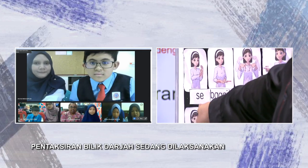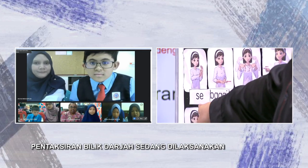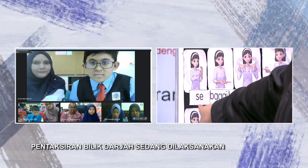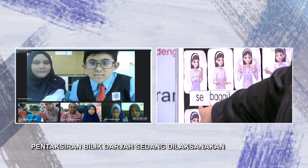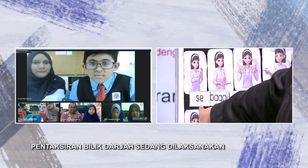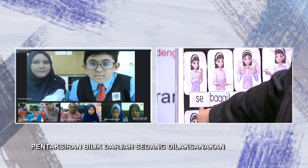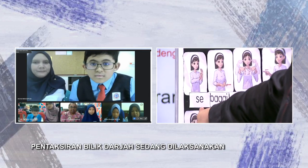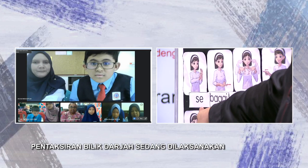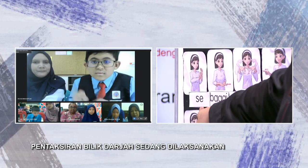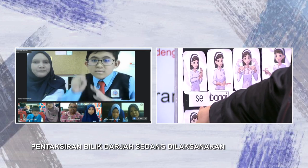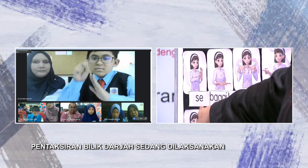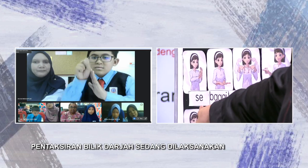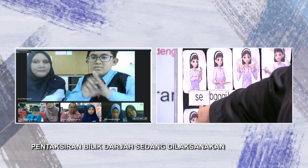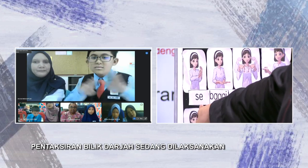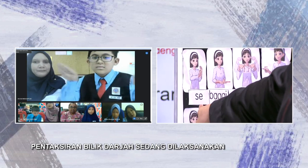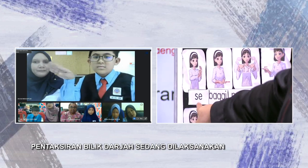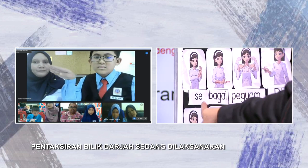Lepas tu? Se.